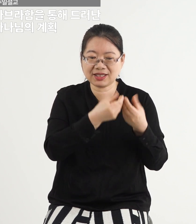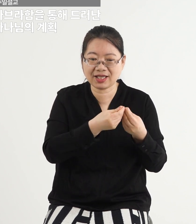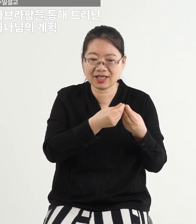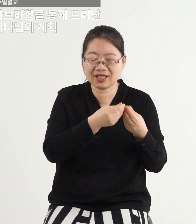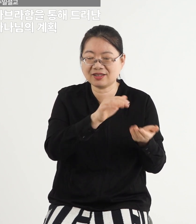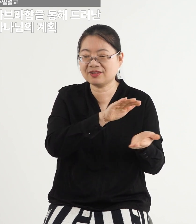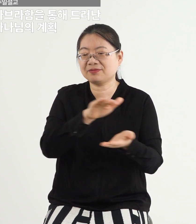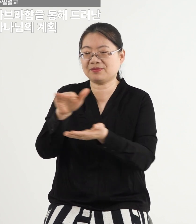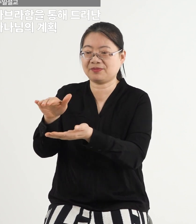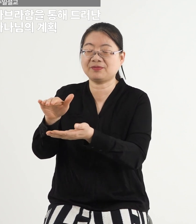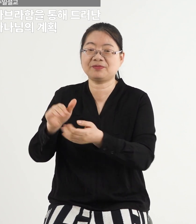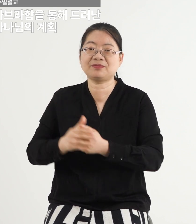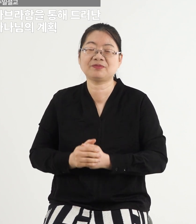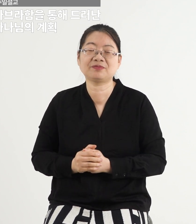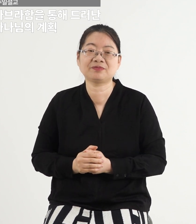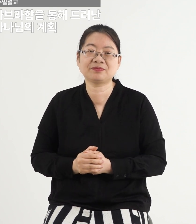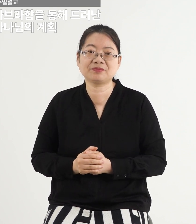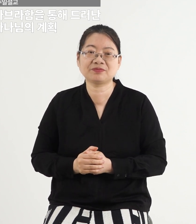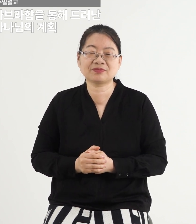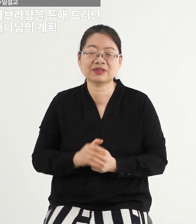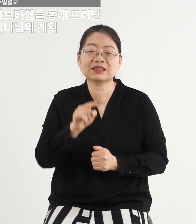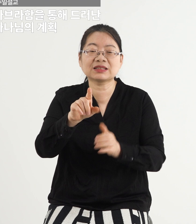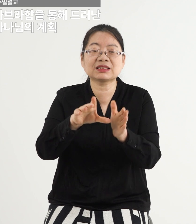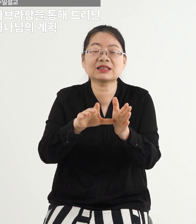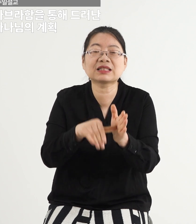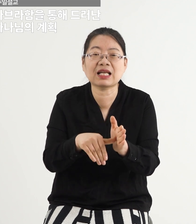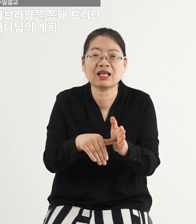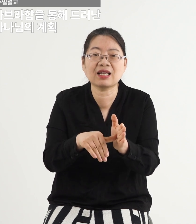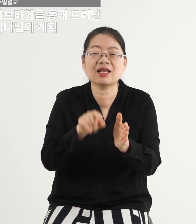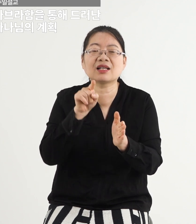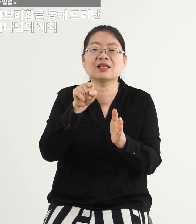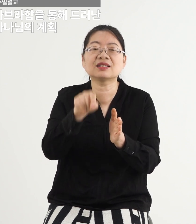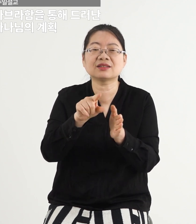했어요. 그때 그 순간